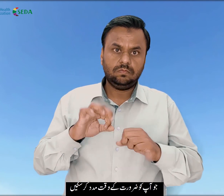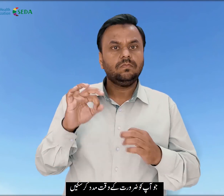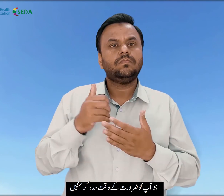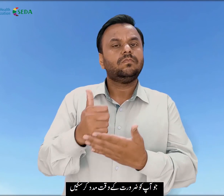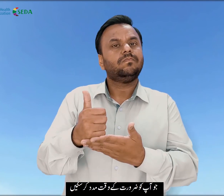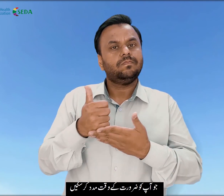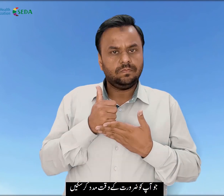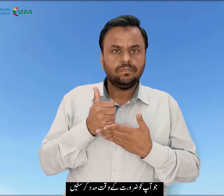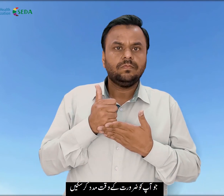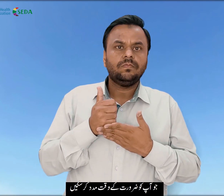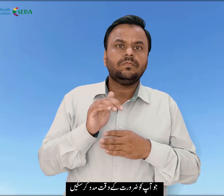وقت مدد کر سکیں۔